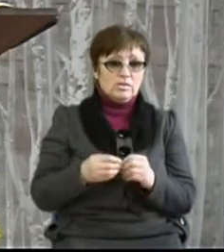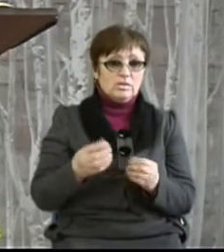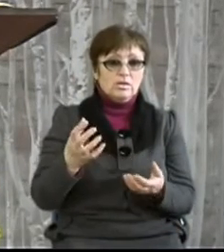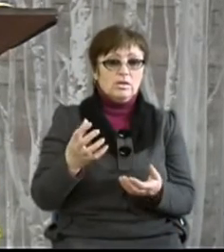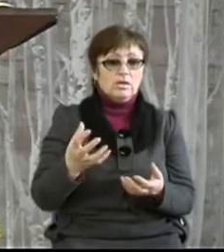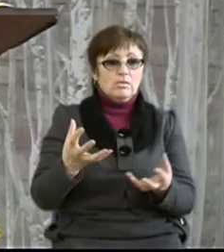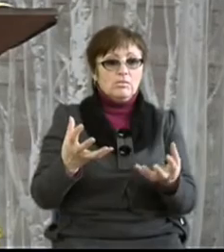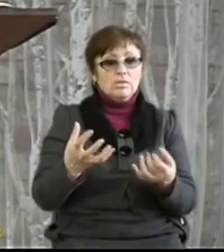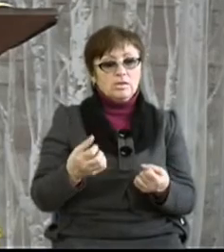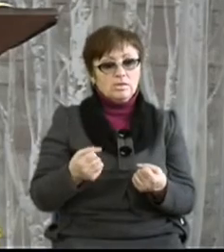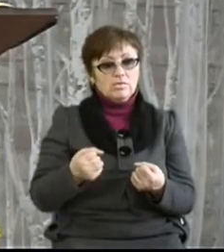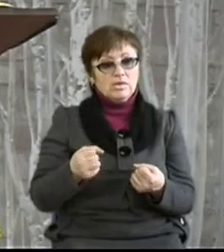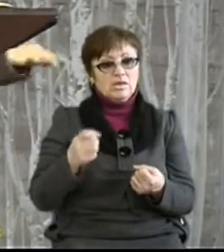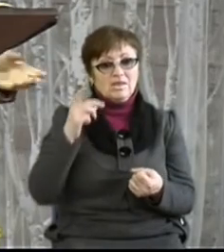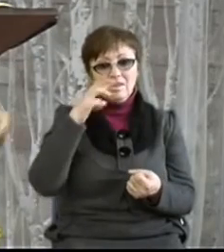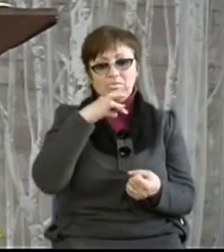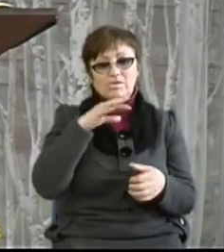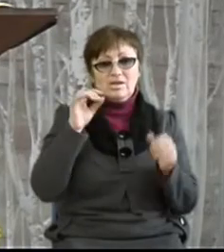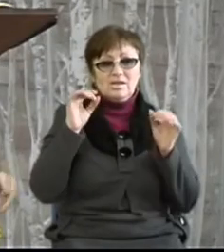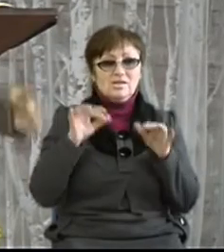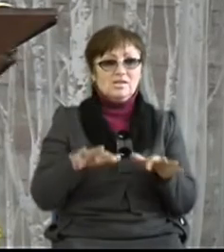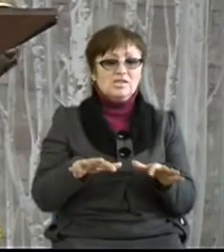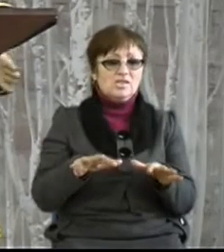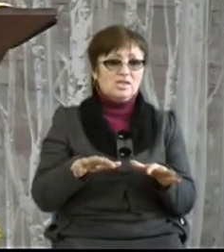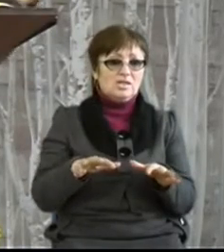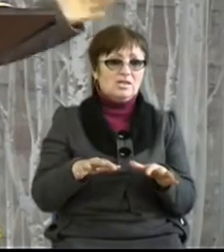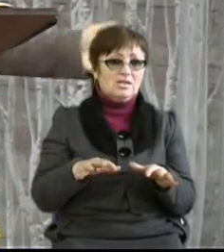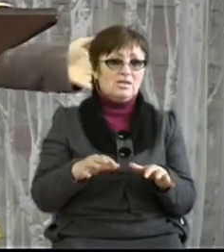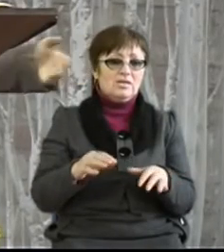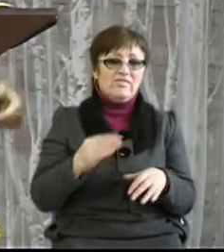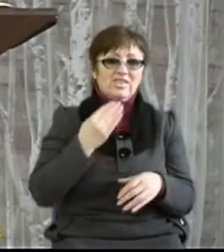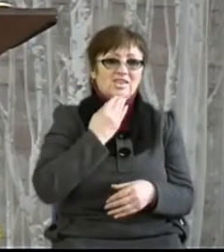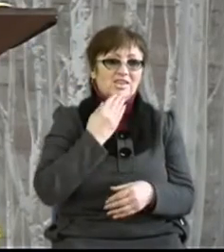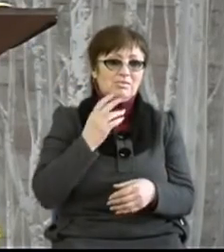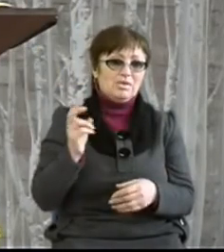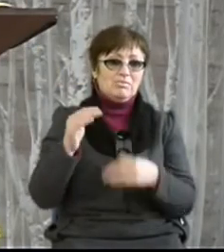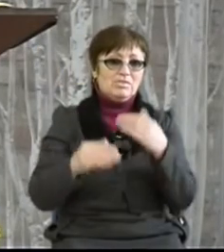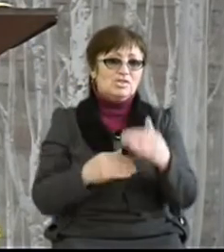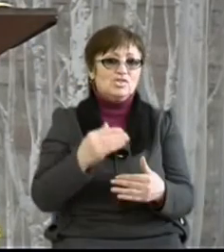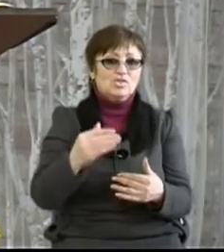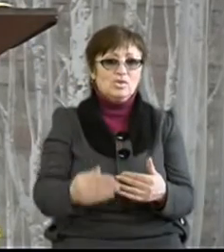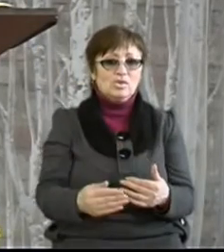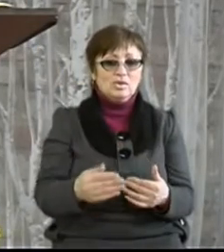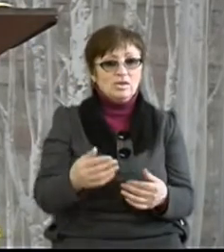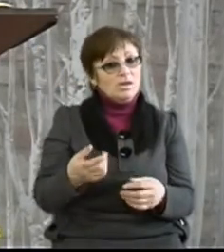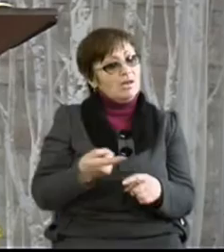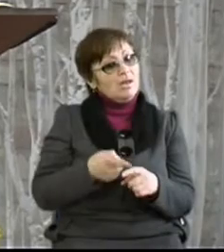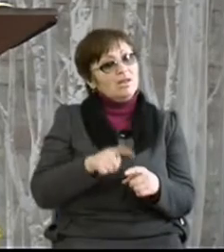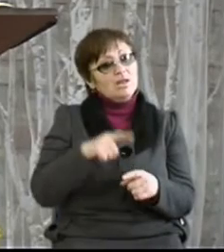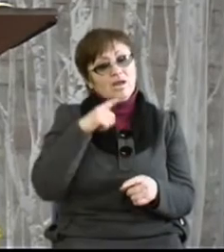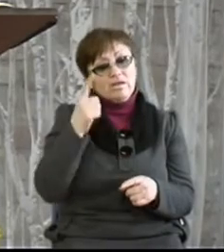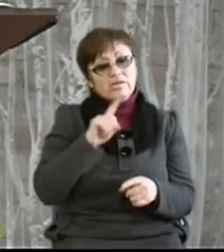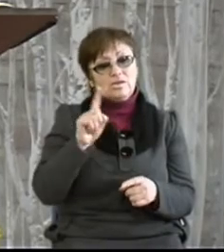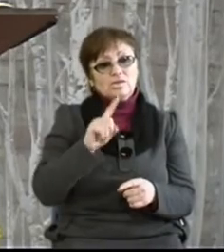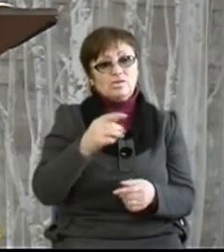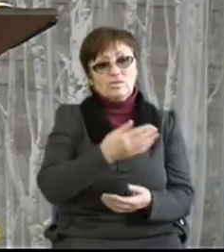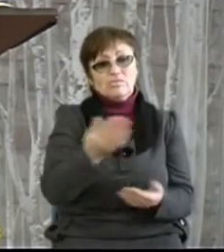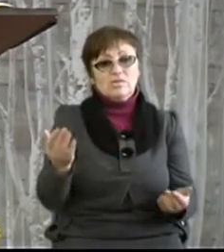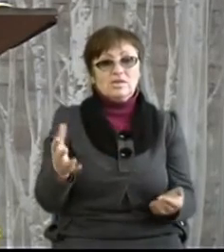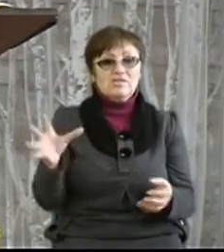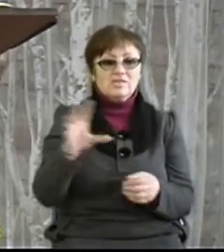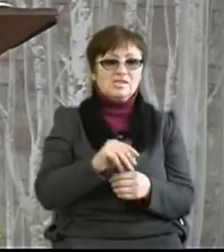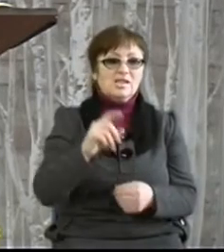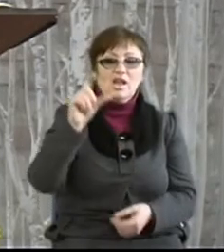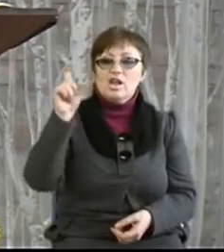принимает одно, я думаю, не совсем правильное решение, он отправляется в Египет. Но Это говорит нам о том, что мы